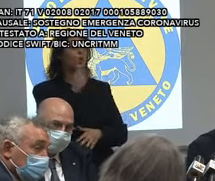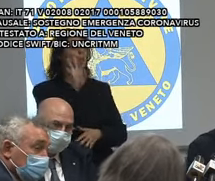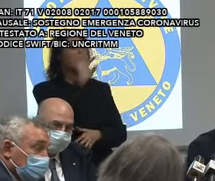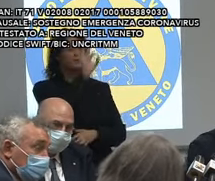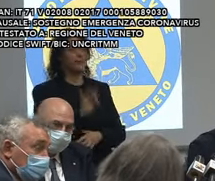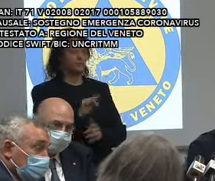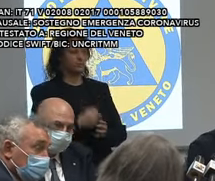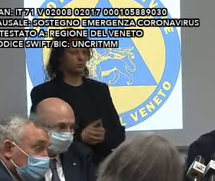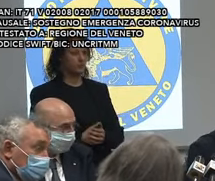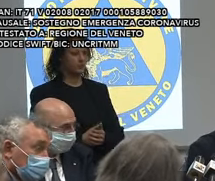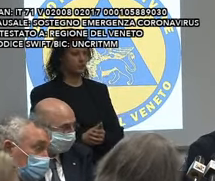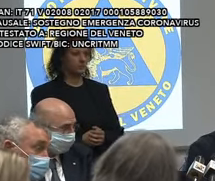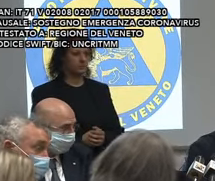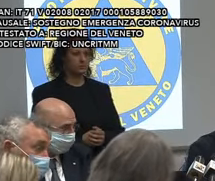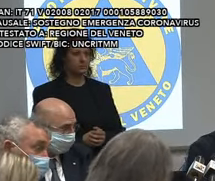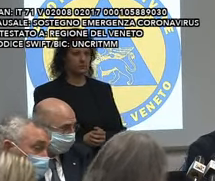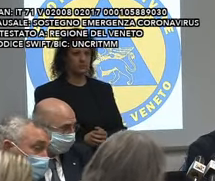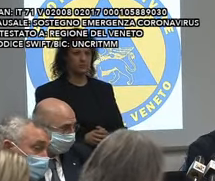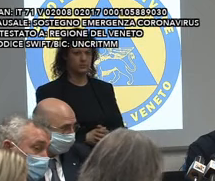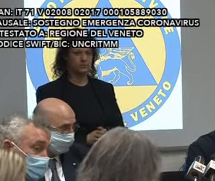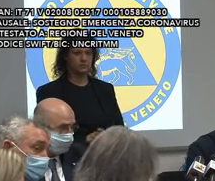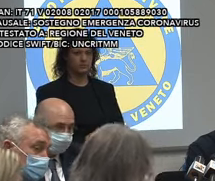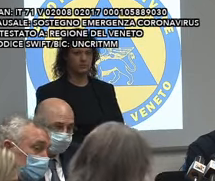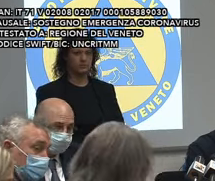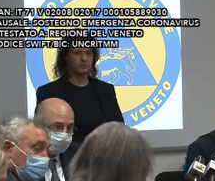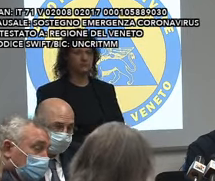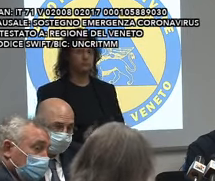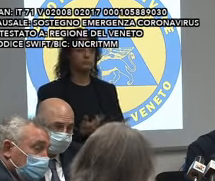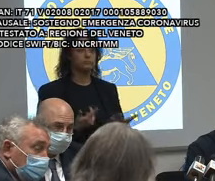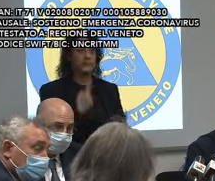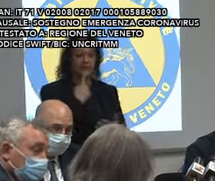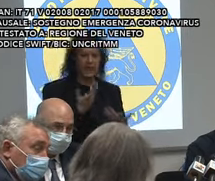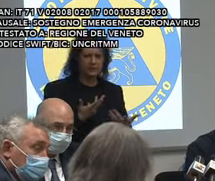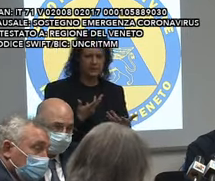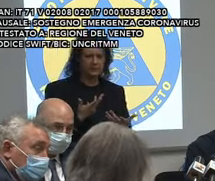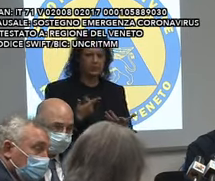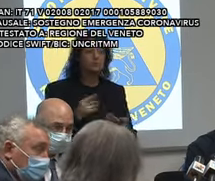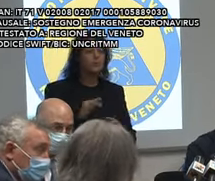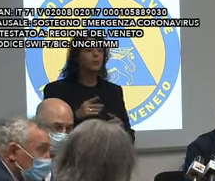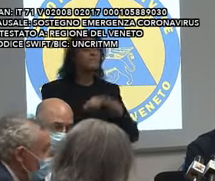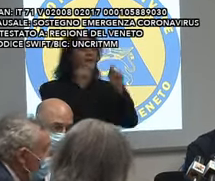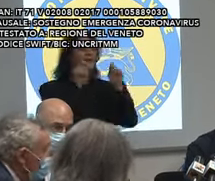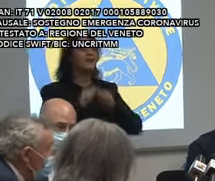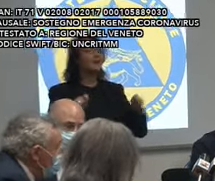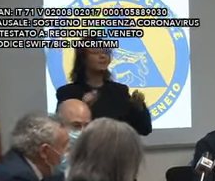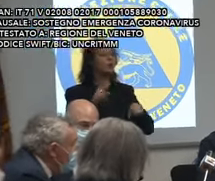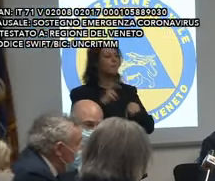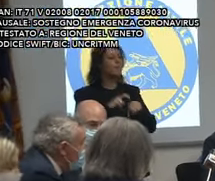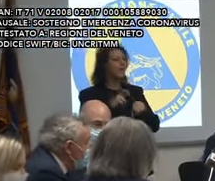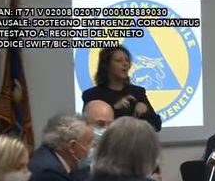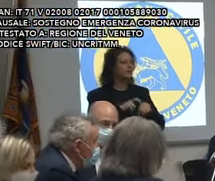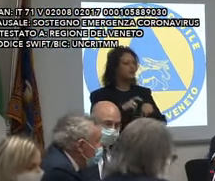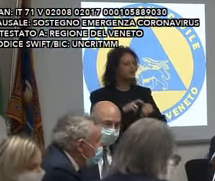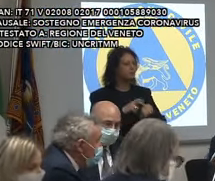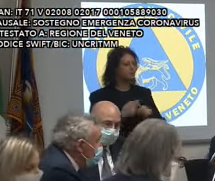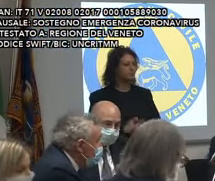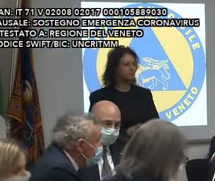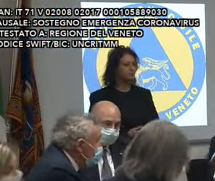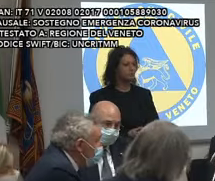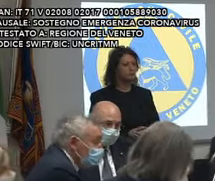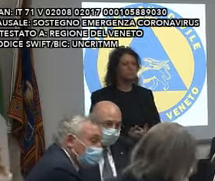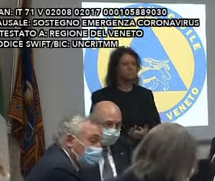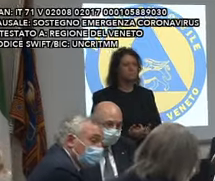FIMG. Chi è la FIMG? Una nota ufficiale della Federazione dei Medici. Noi abbiamo sentito anche ieri, però il dottor Crisarà, non